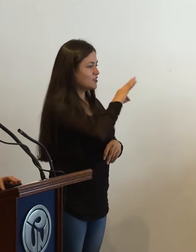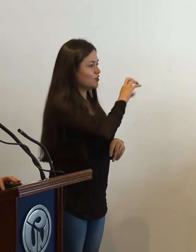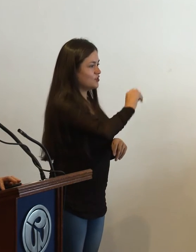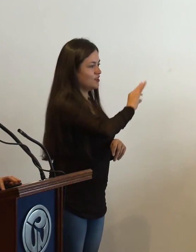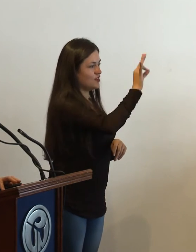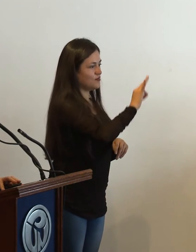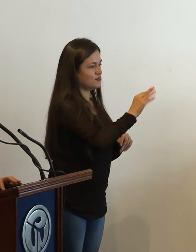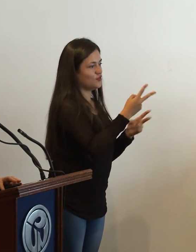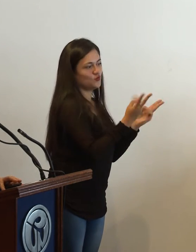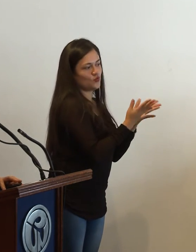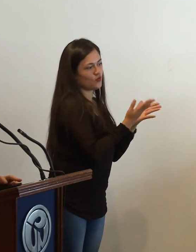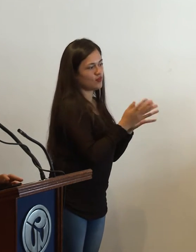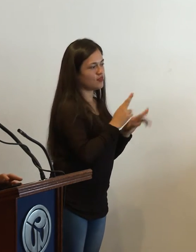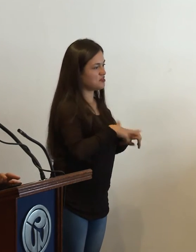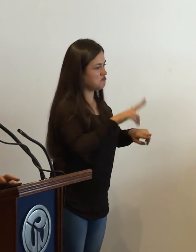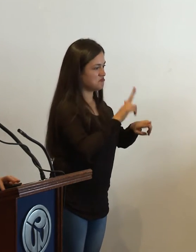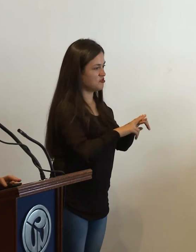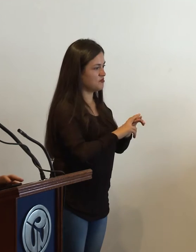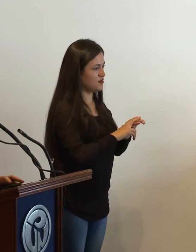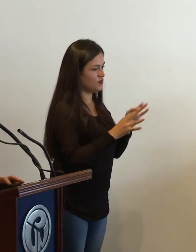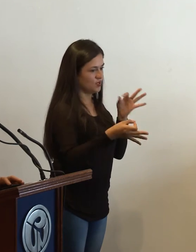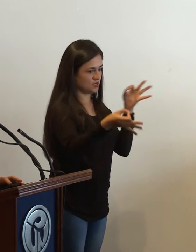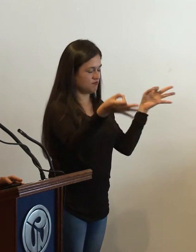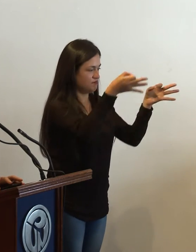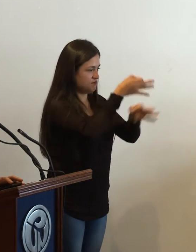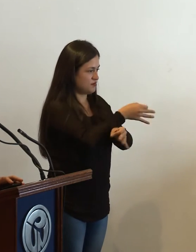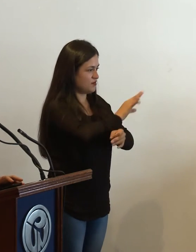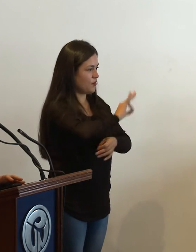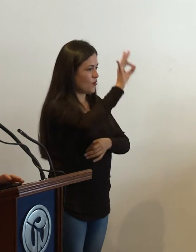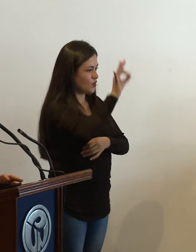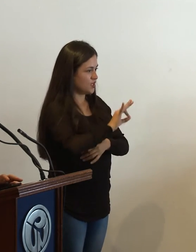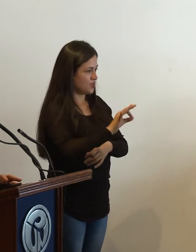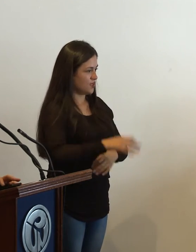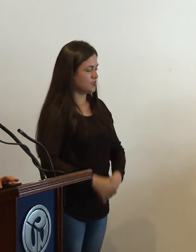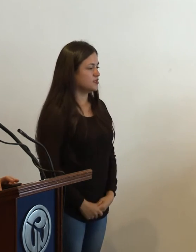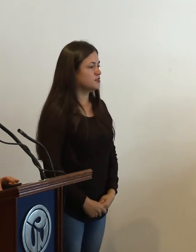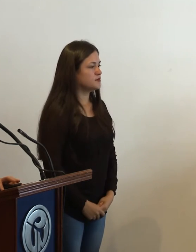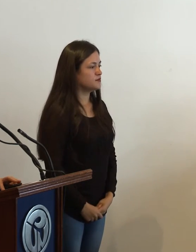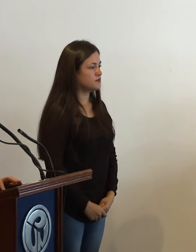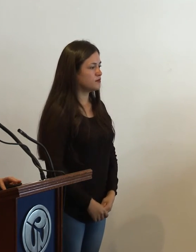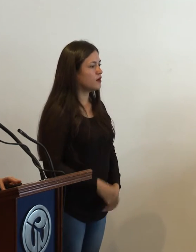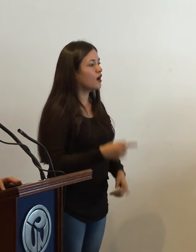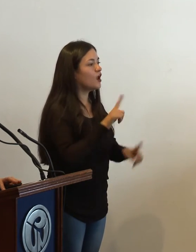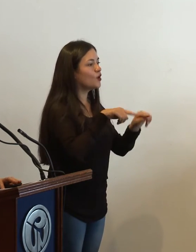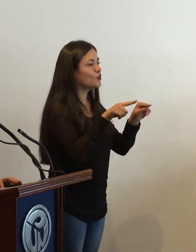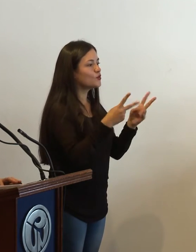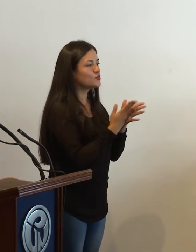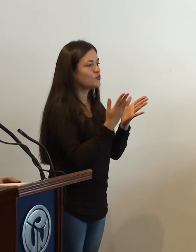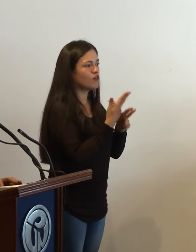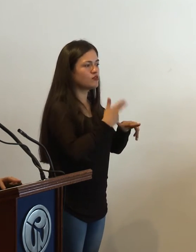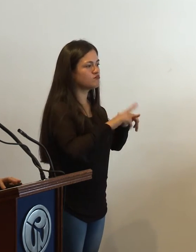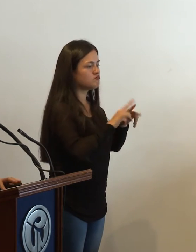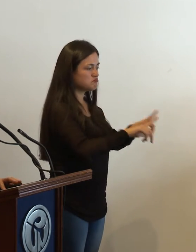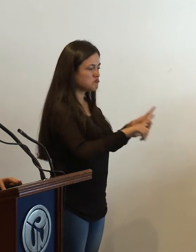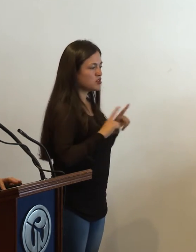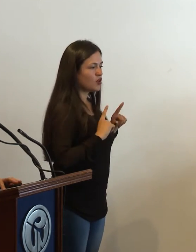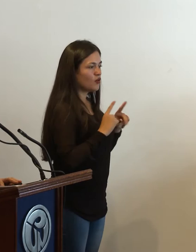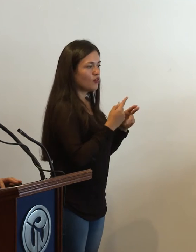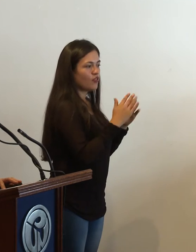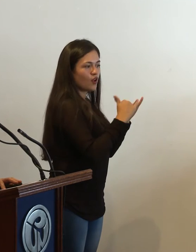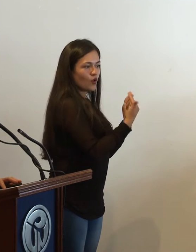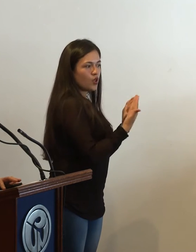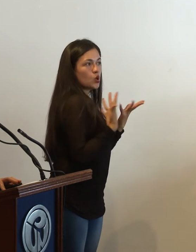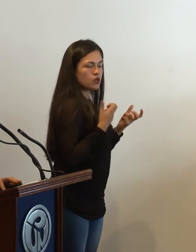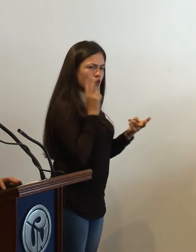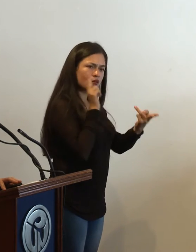para los líderes comunitarios y los 80 que tenemos son pues estudiantes recién egresados de los colegios que están interesados en